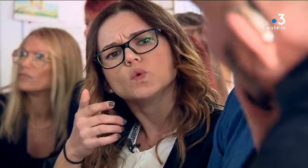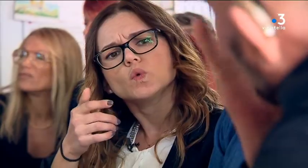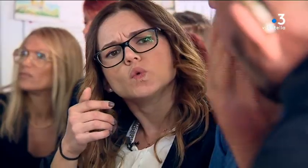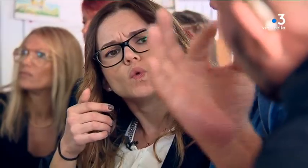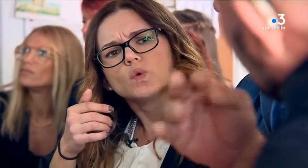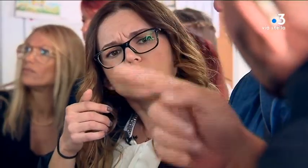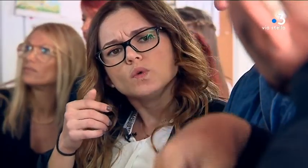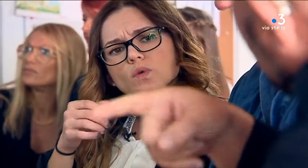l'association.